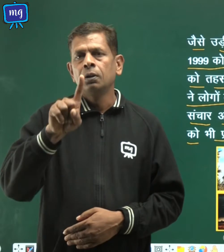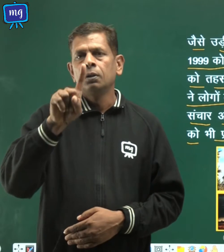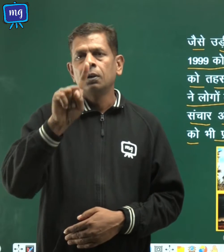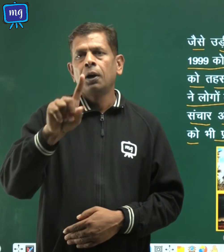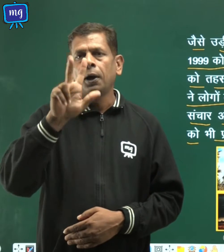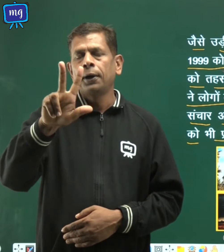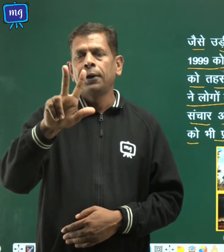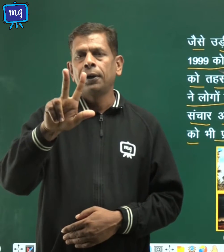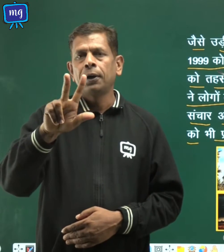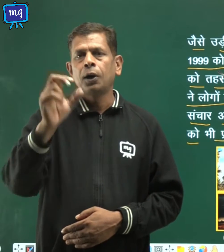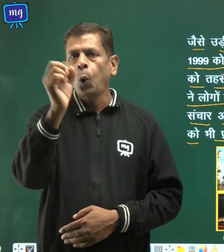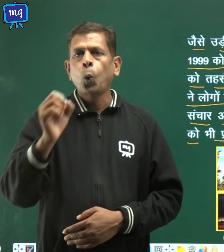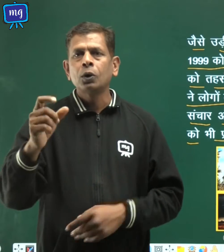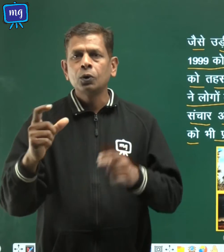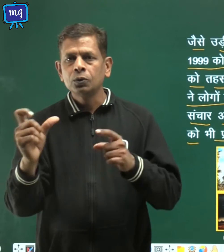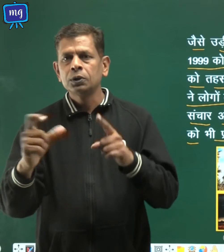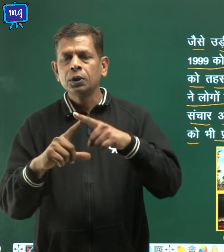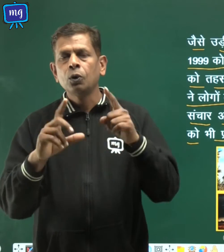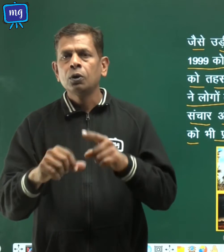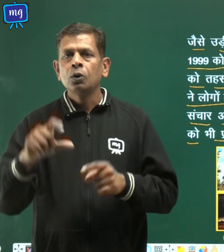18 अक्टूबर 1999 को